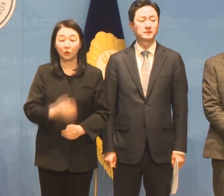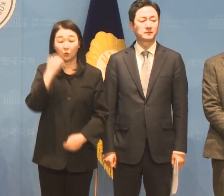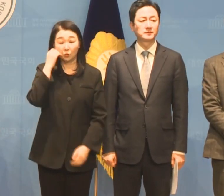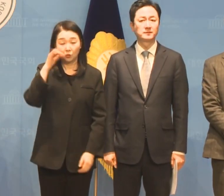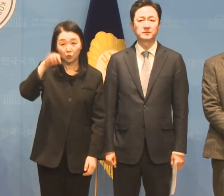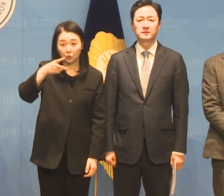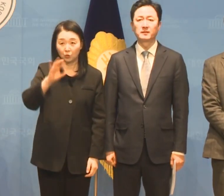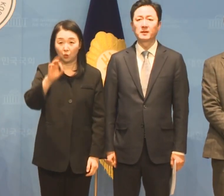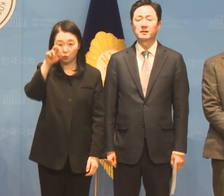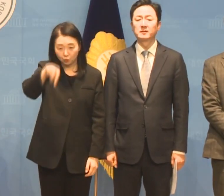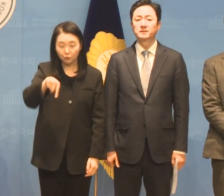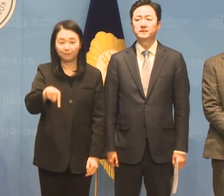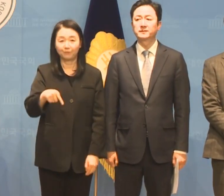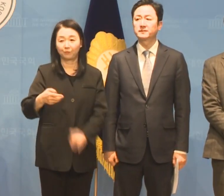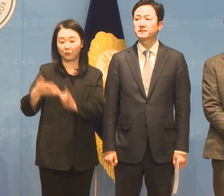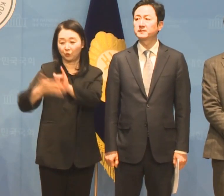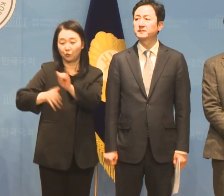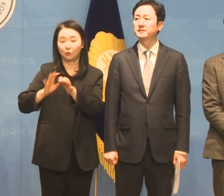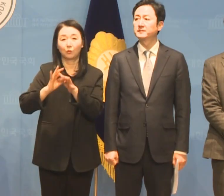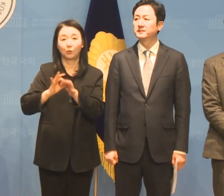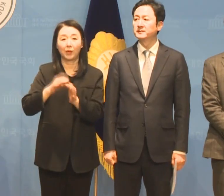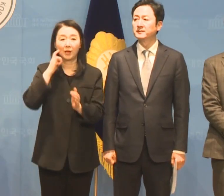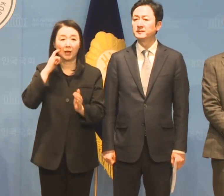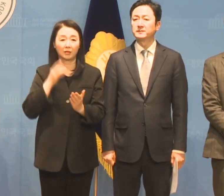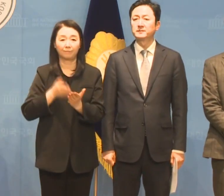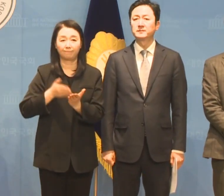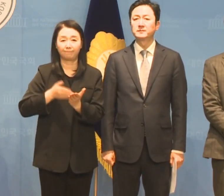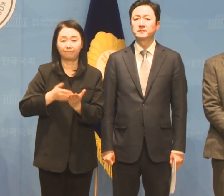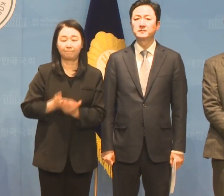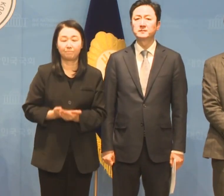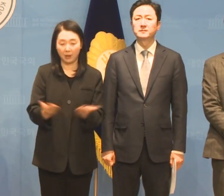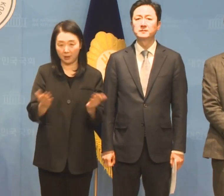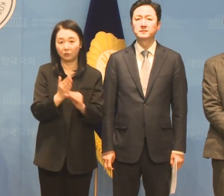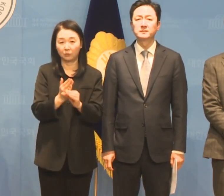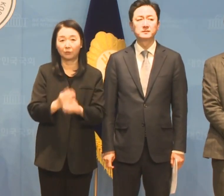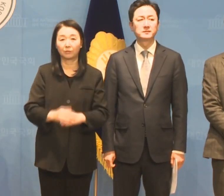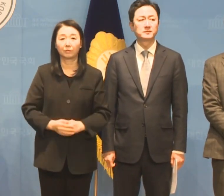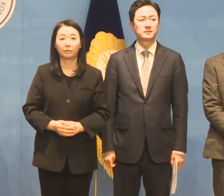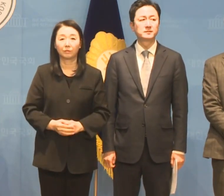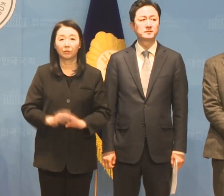유동규는 유튜브를 통해 악의적인 가짜뉴스를 퍼뜨리며